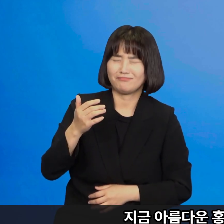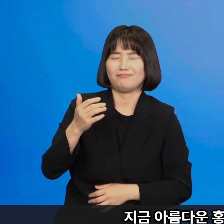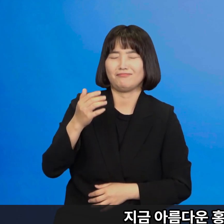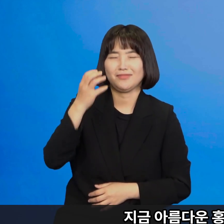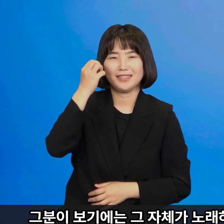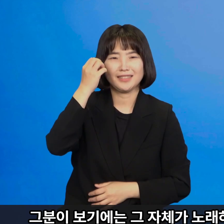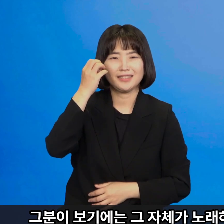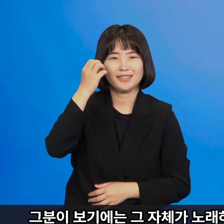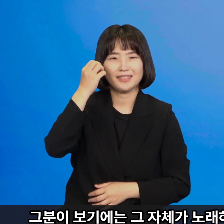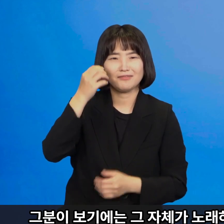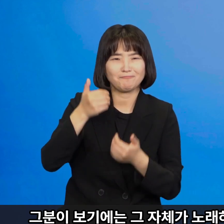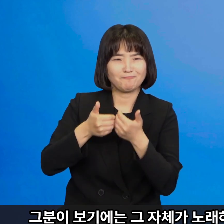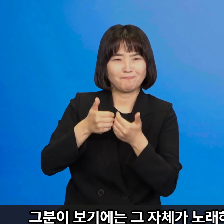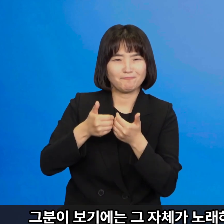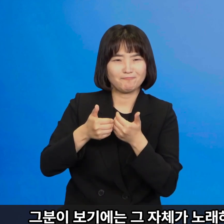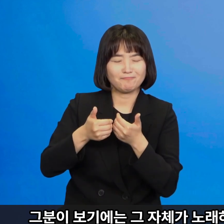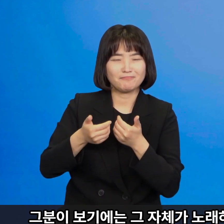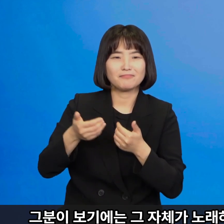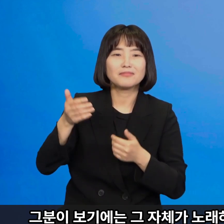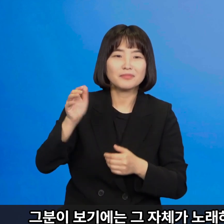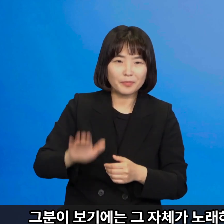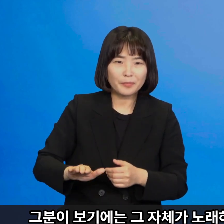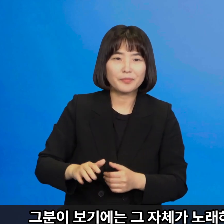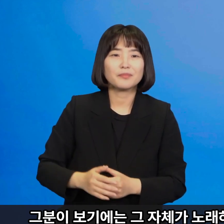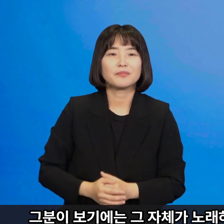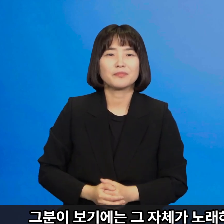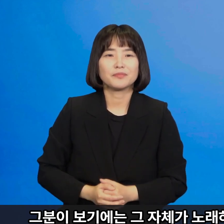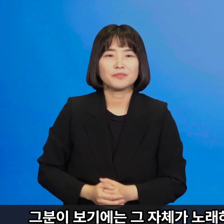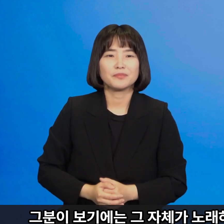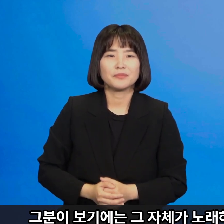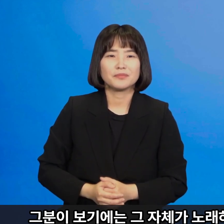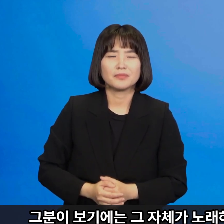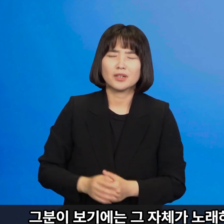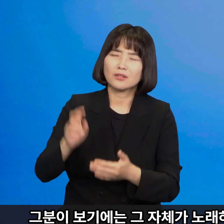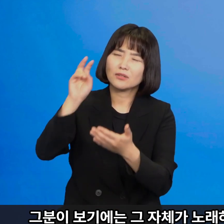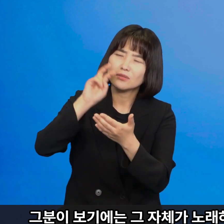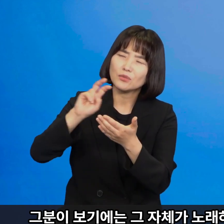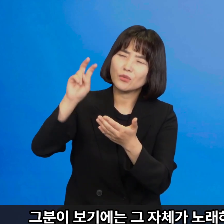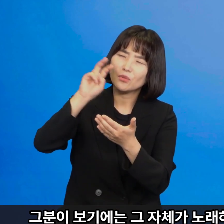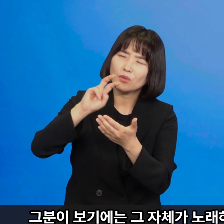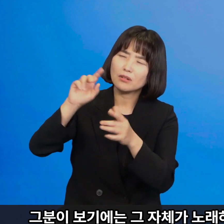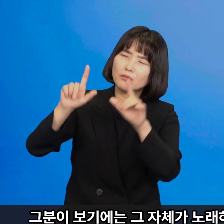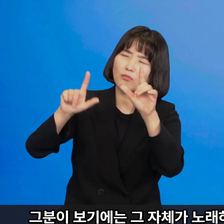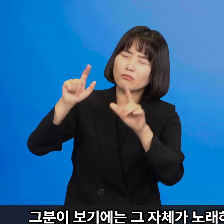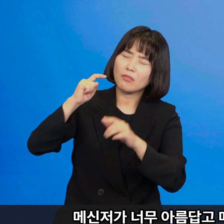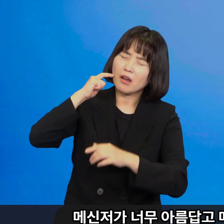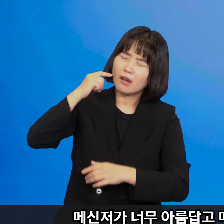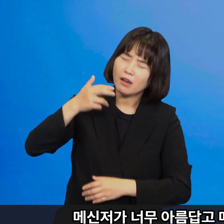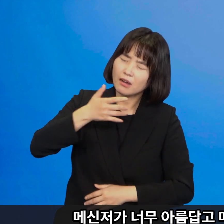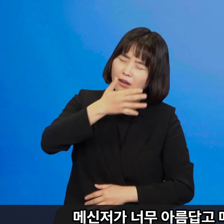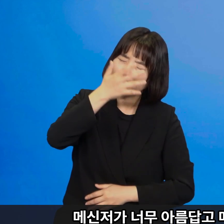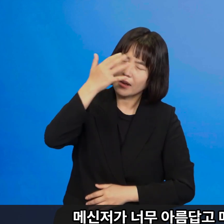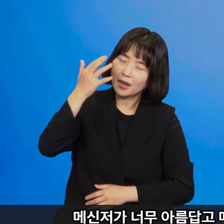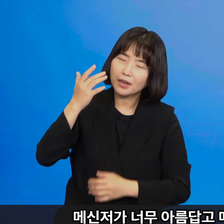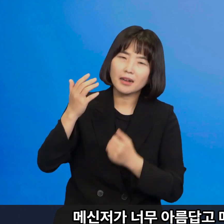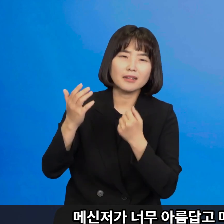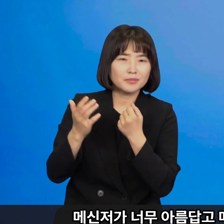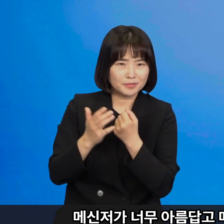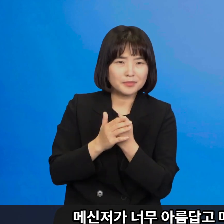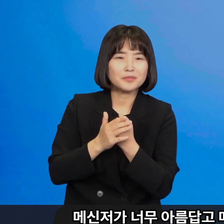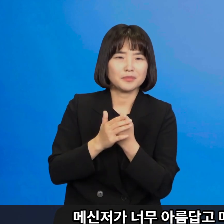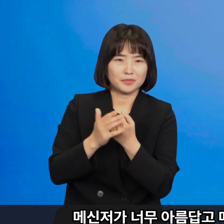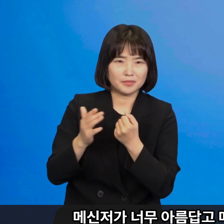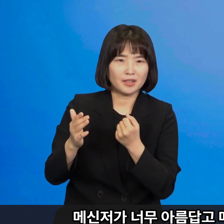이상한데 그분이 보기에는 그 자체가 노래하고 찬양하는 것이 너무 아름다워서 메신저가 너무